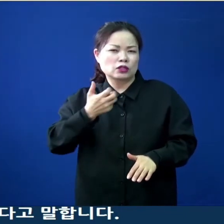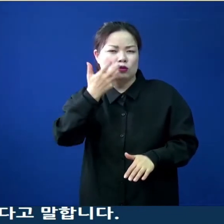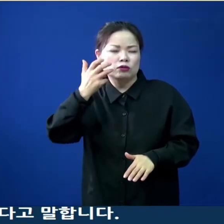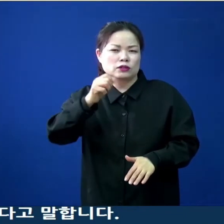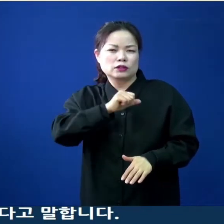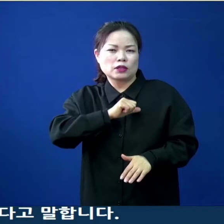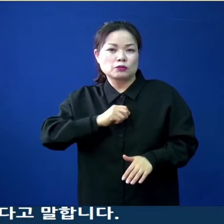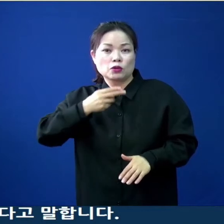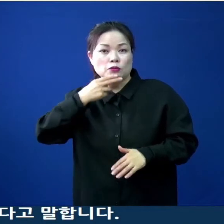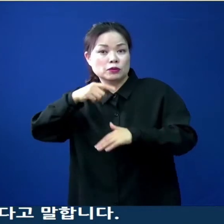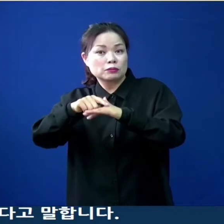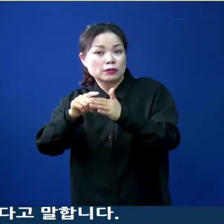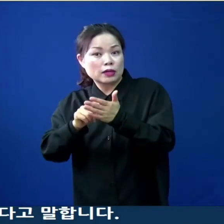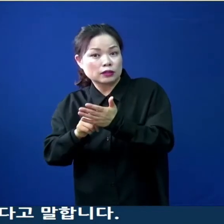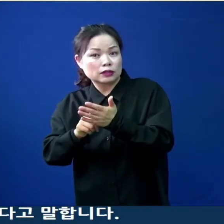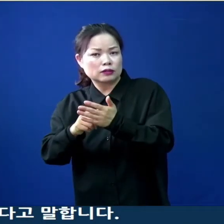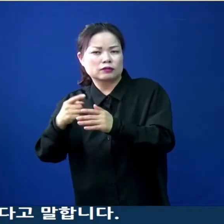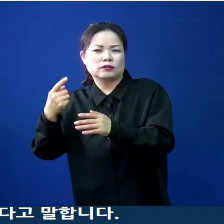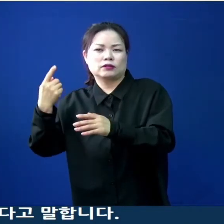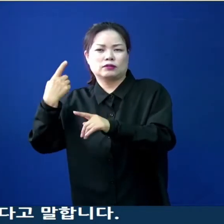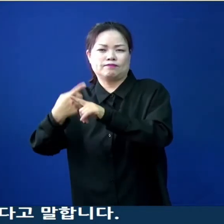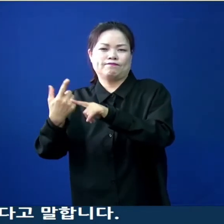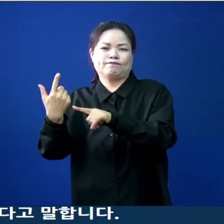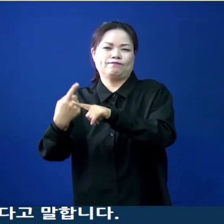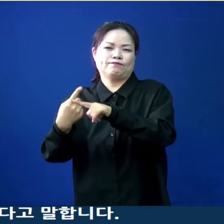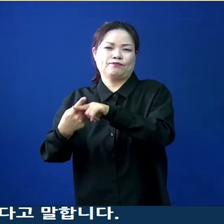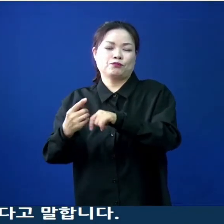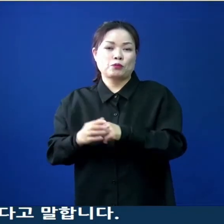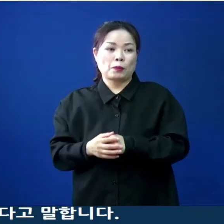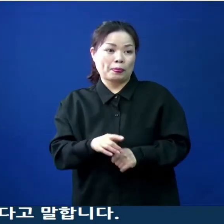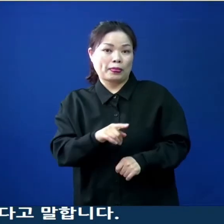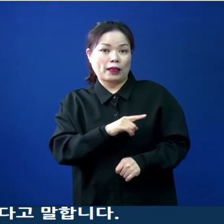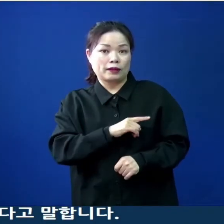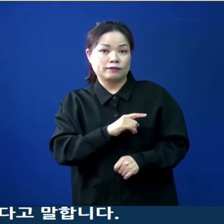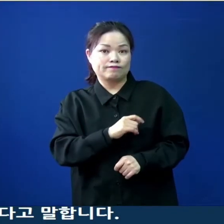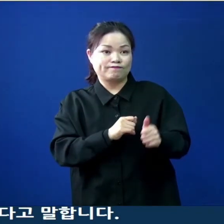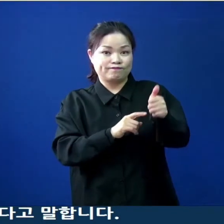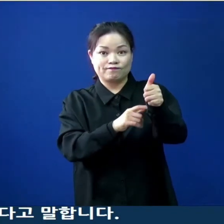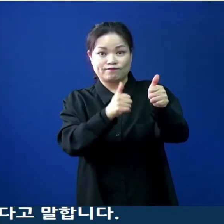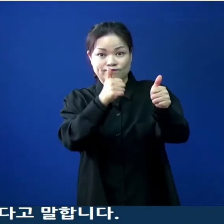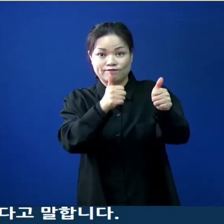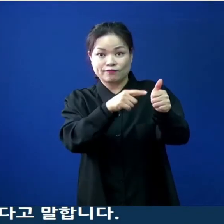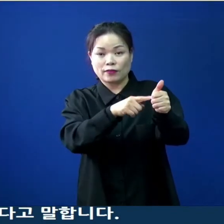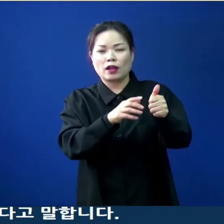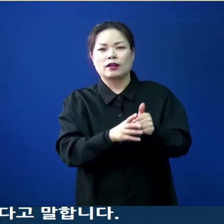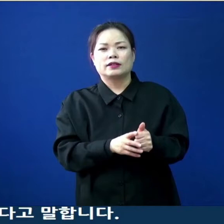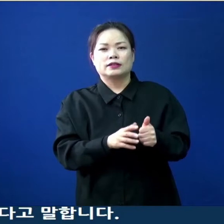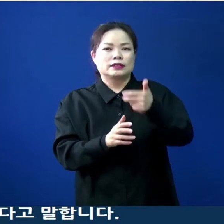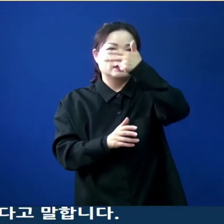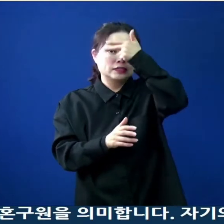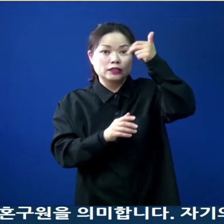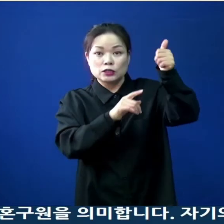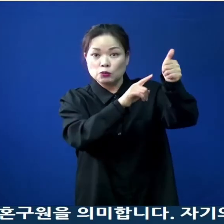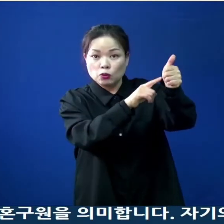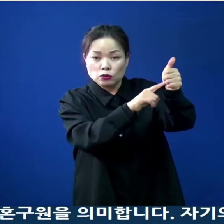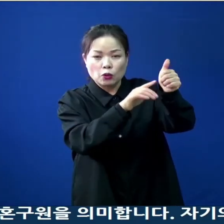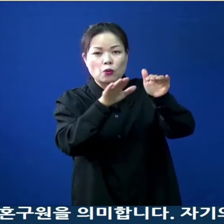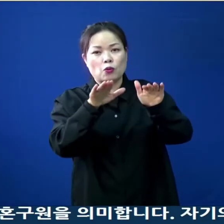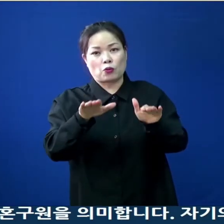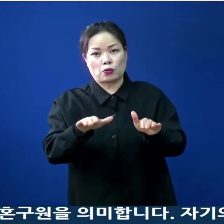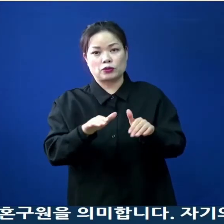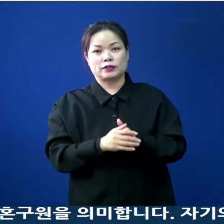참을 수 없는 마음을 가진 자였습니다. 그는 가장 최적의 인물이었죠. 그렇게 디모데는